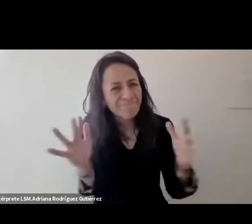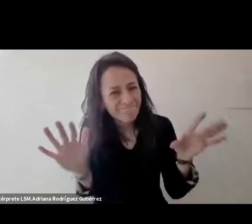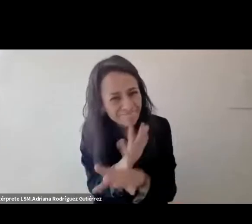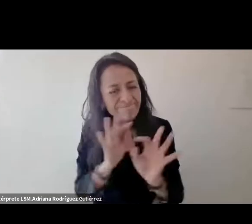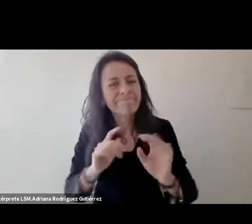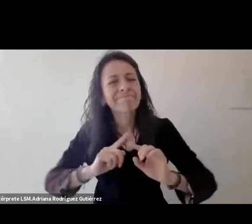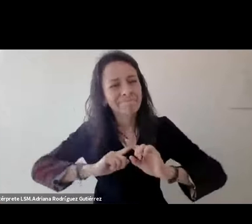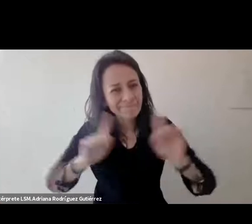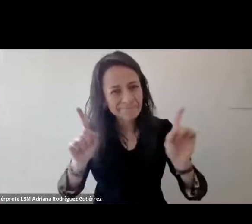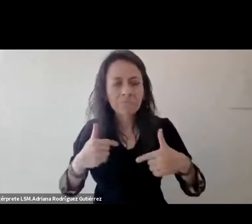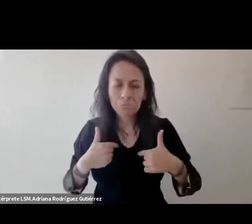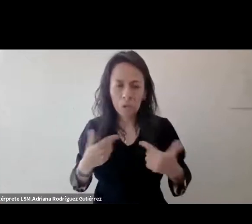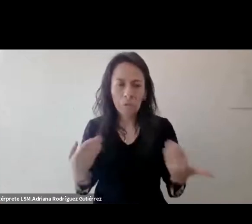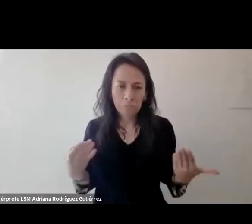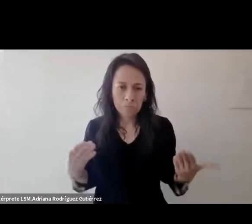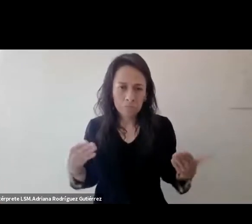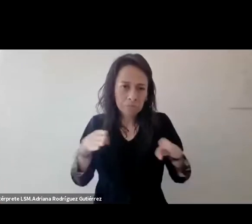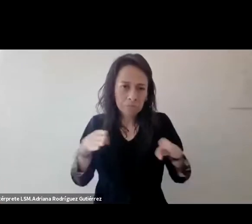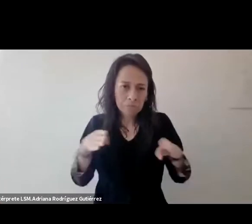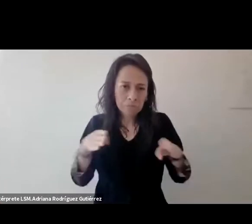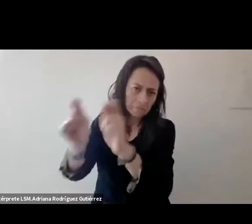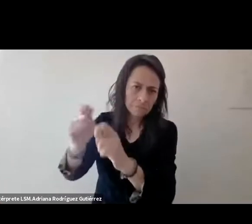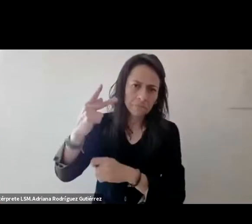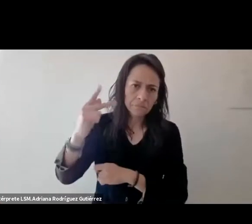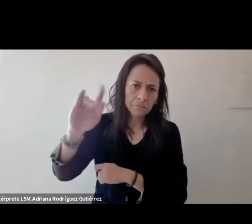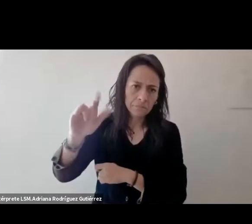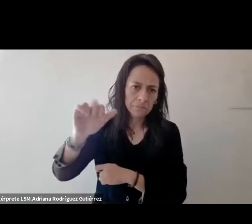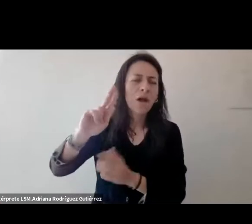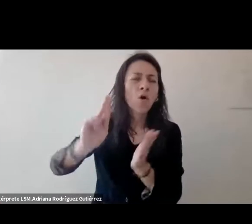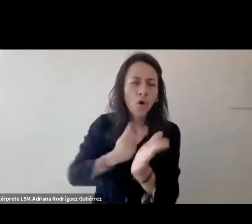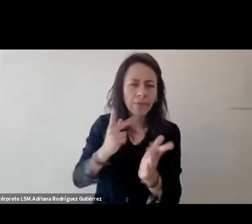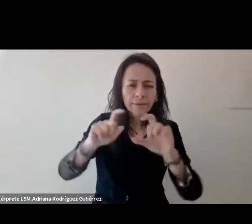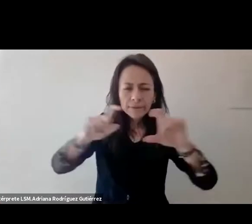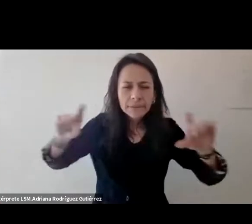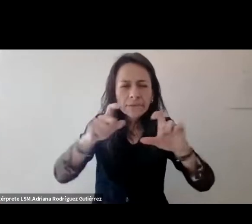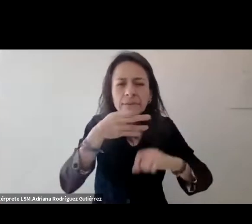les repetimos nuevamente el link el